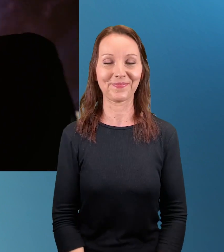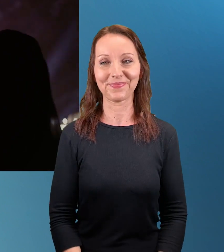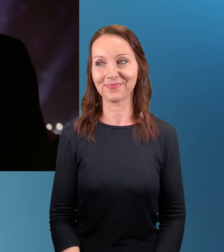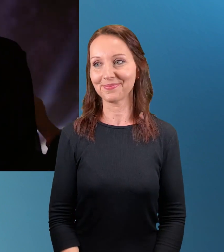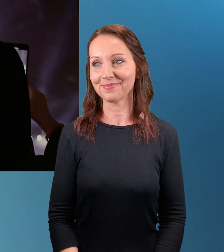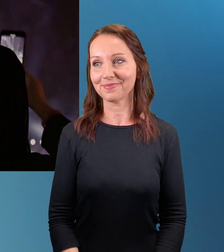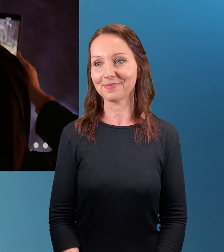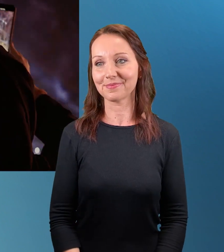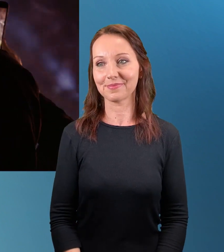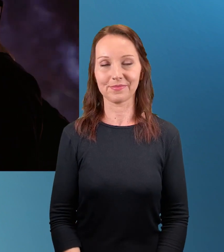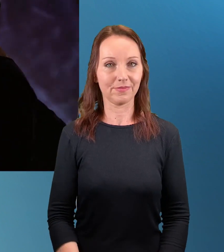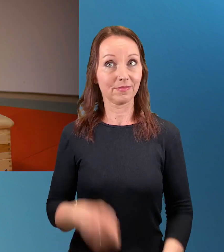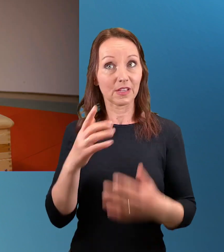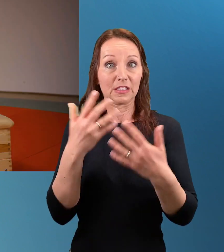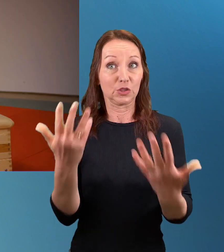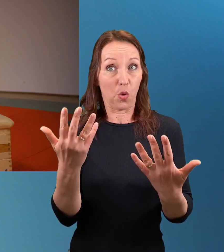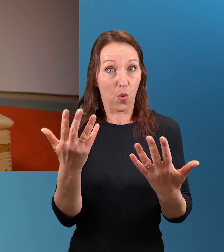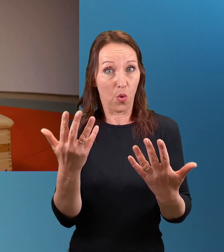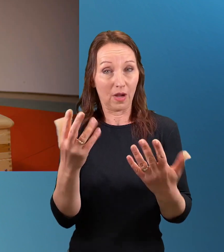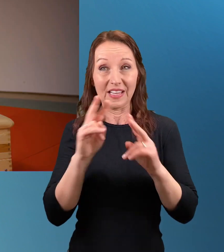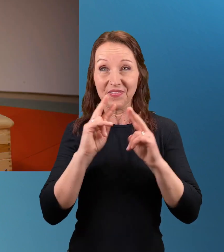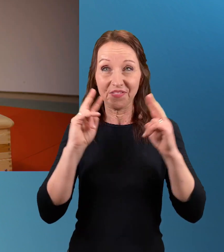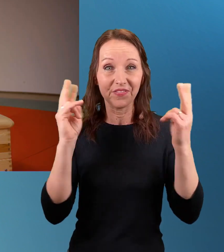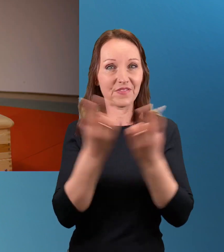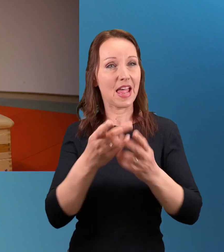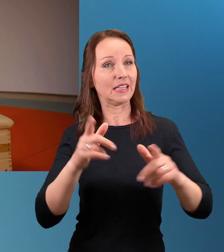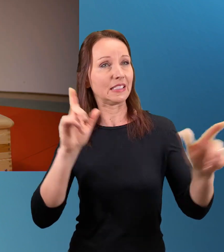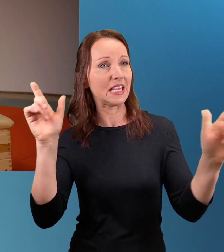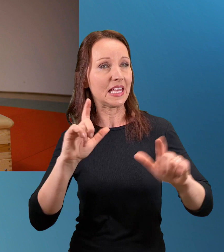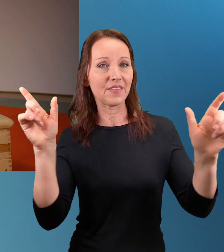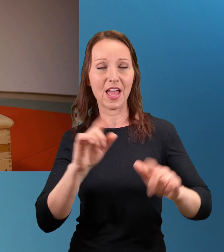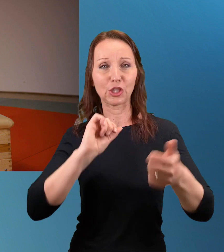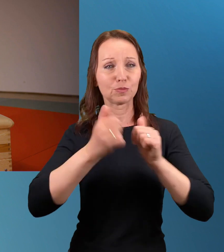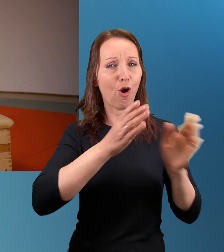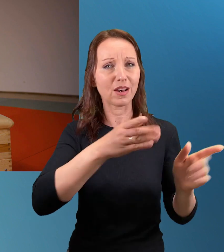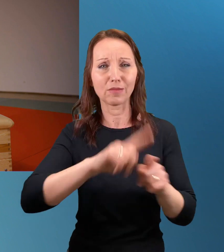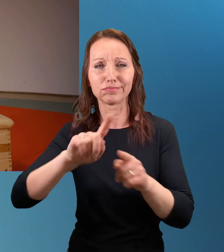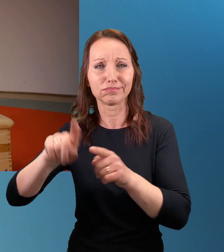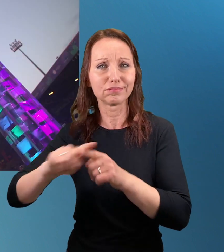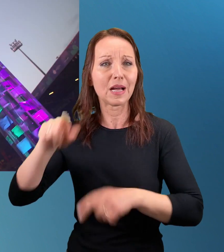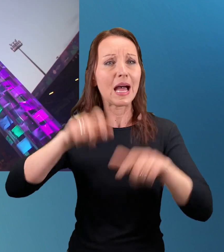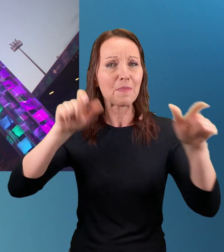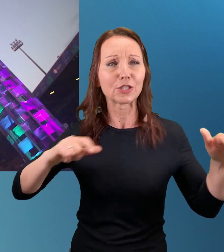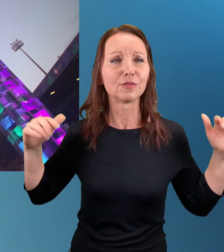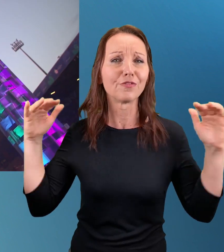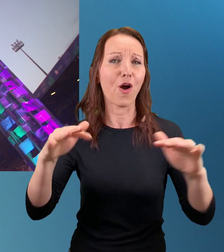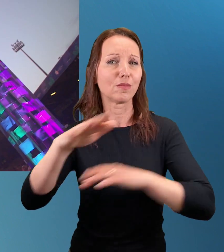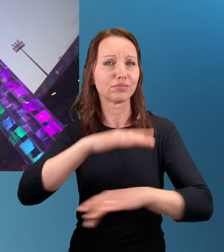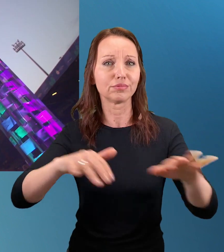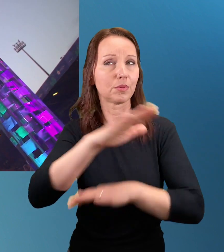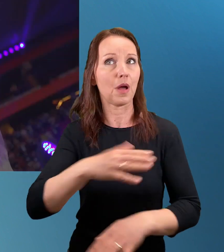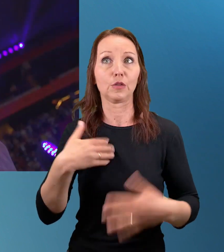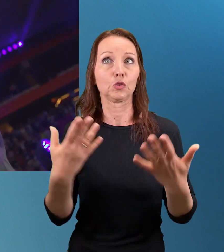Das erlebt man wahrscheinlich nur einmal. So ein weltweites Event, so viele Sportarten, so viele Menschen. Ich finde das toll.